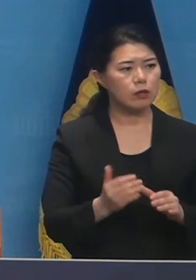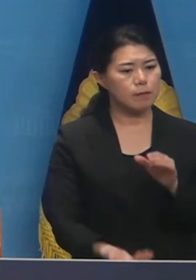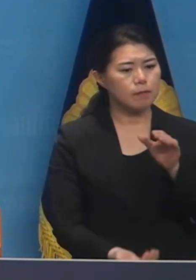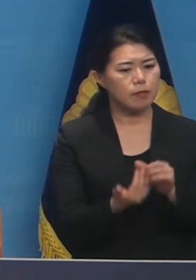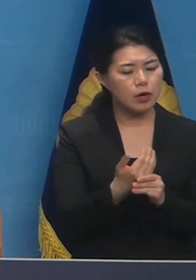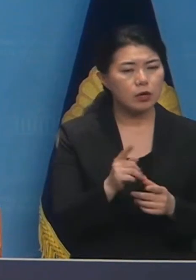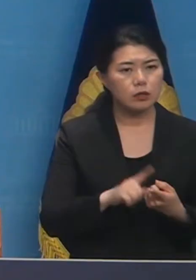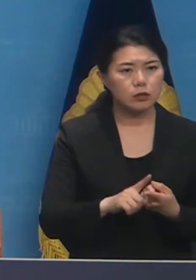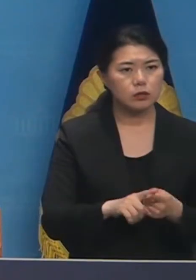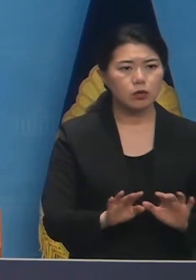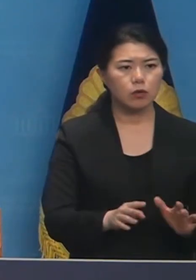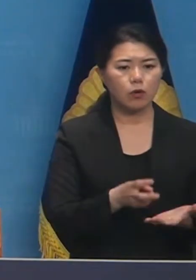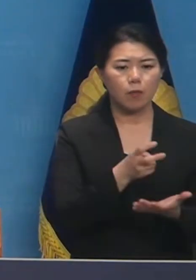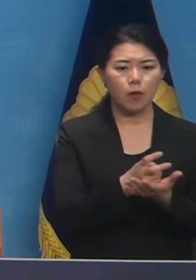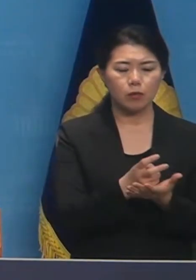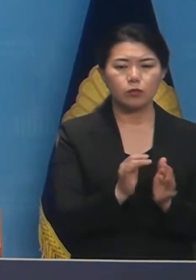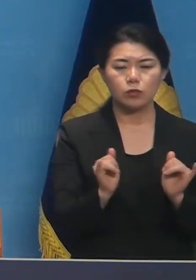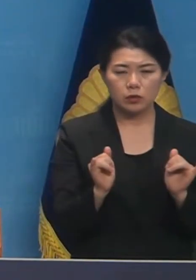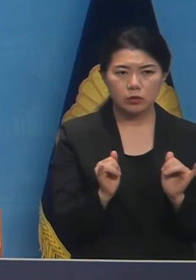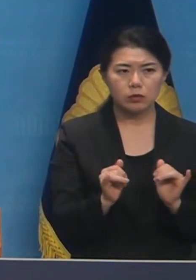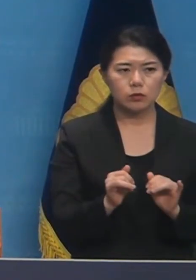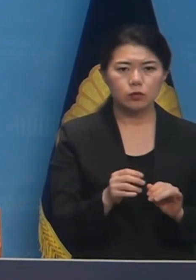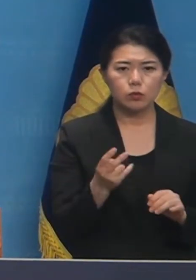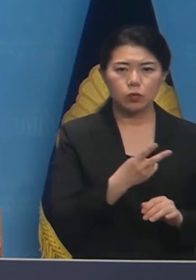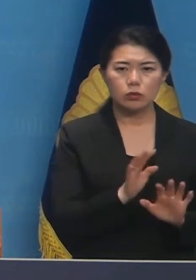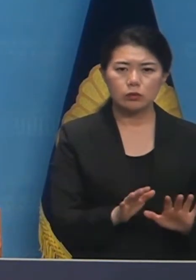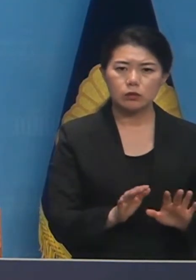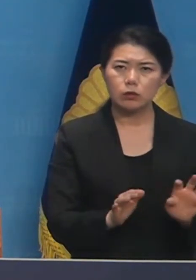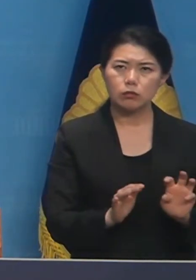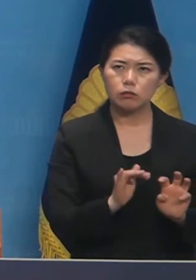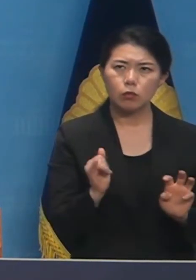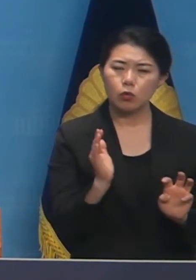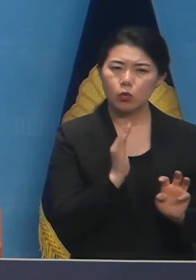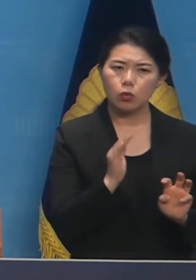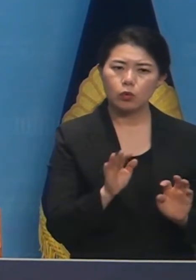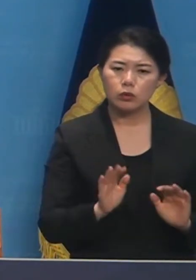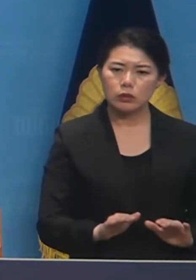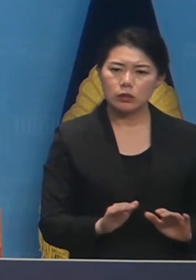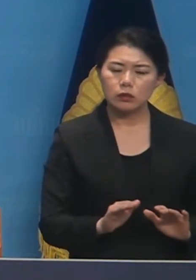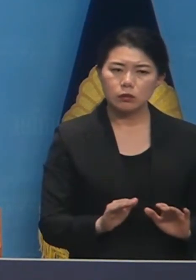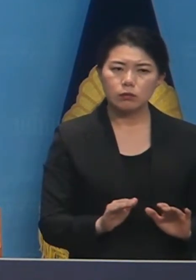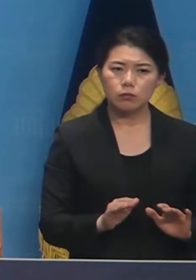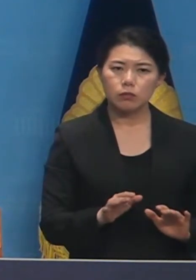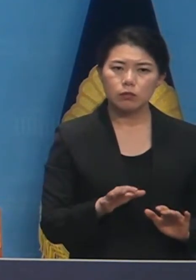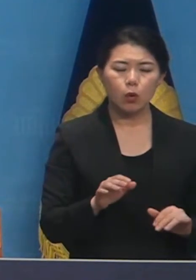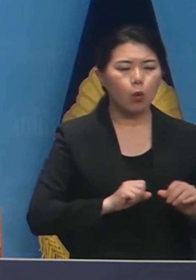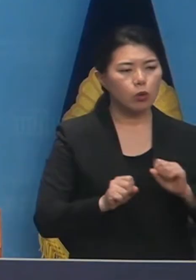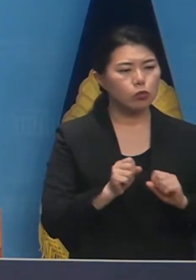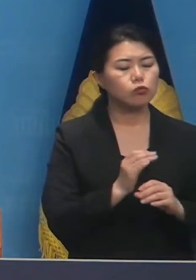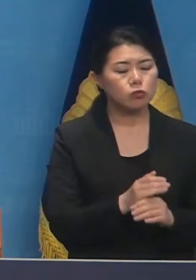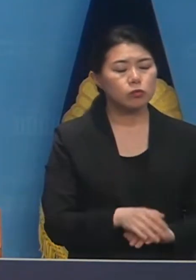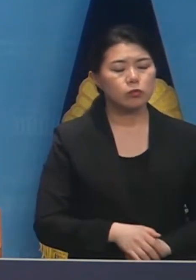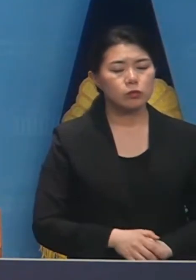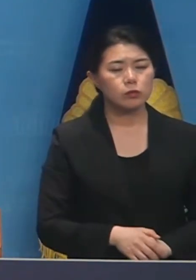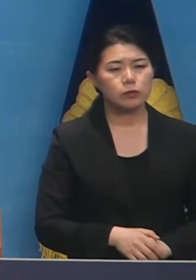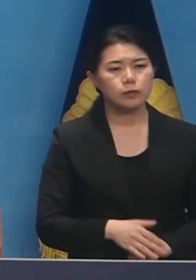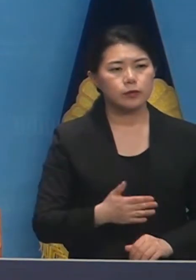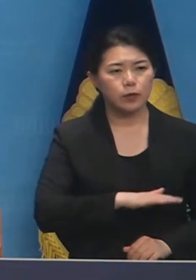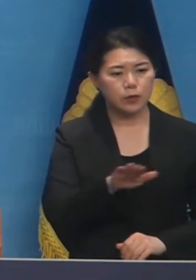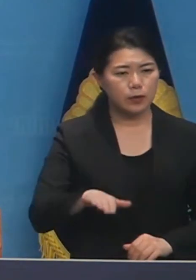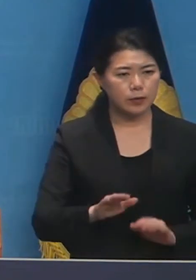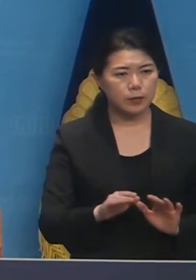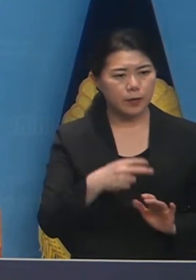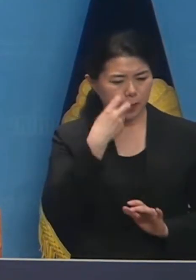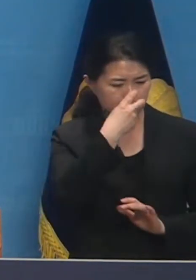저희들 법조인들, 특히 법조인들이 한 30몇 명 지금까지 예자연에 설득이 나왔는데, 저희들이